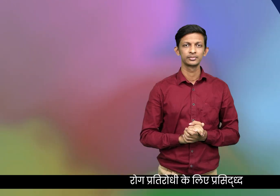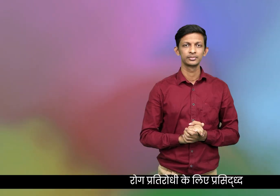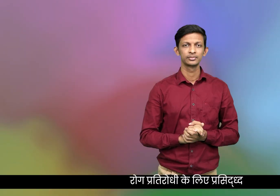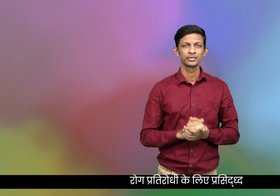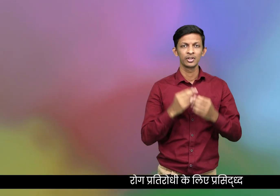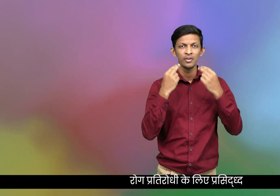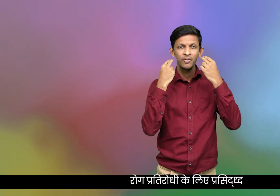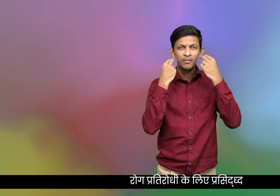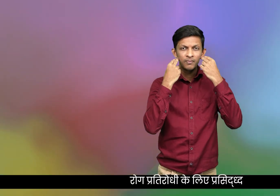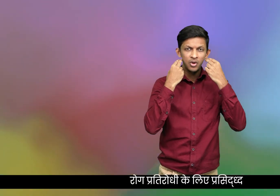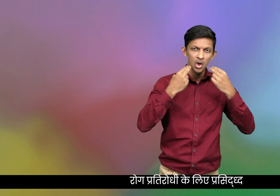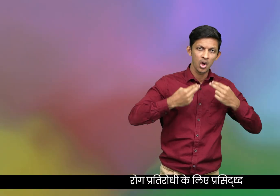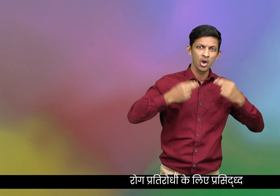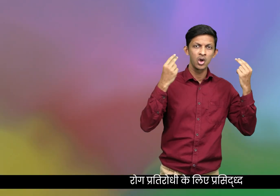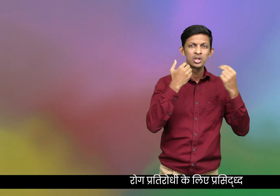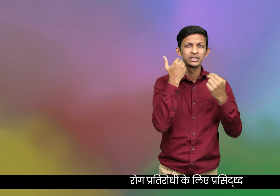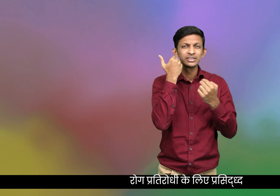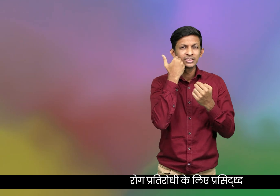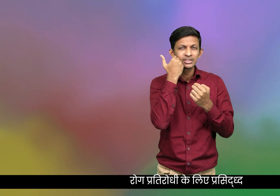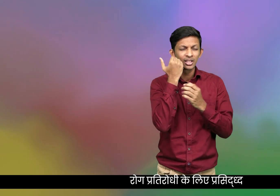रोग प्रतिरोधी के लिए प्रसिद्ध।